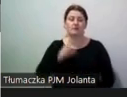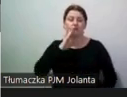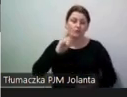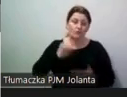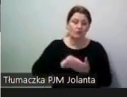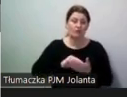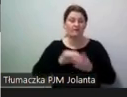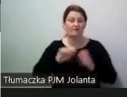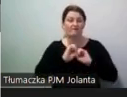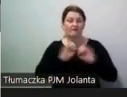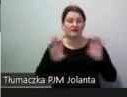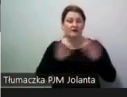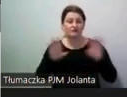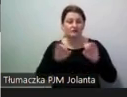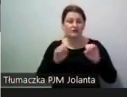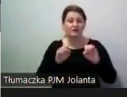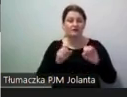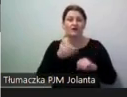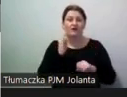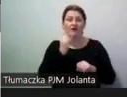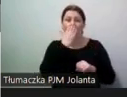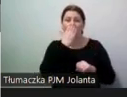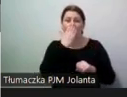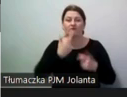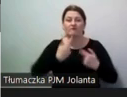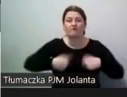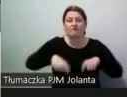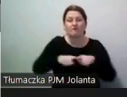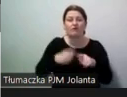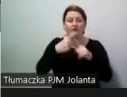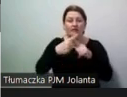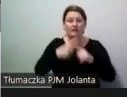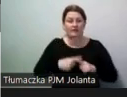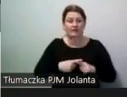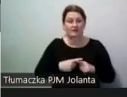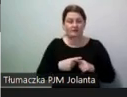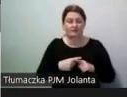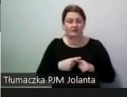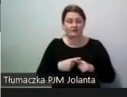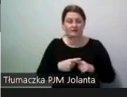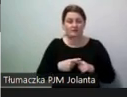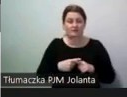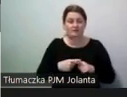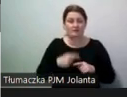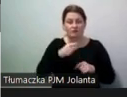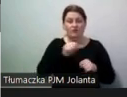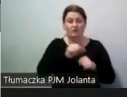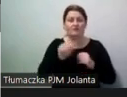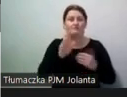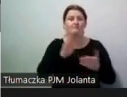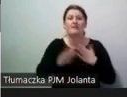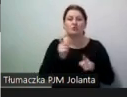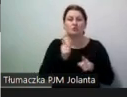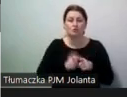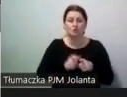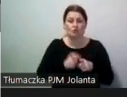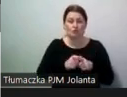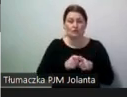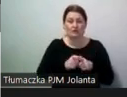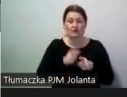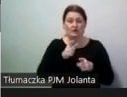instrukcja, która informuje o tym, jak wykonać ten test, jest instrukcją bez słów. Jest to instrukcja za